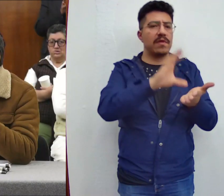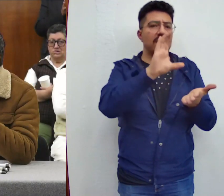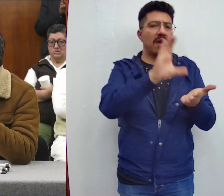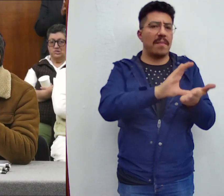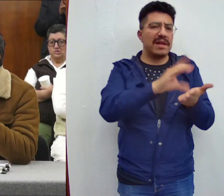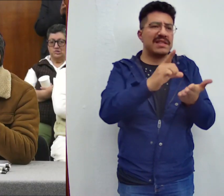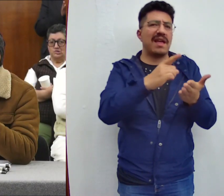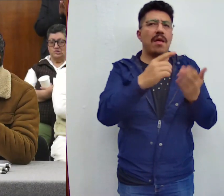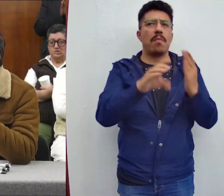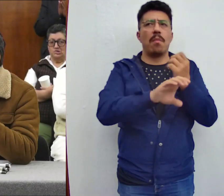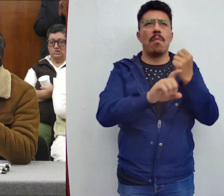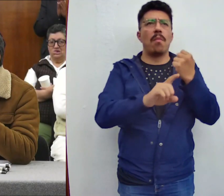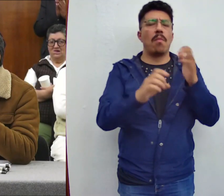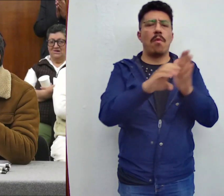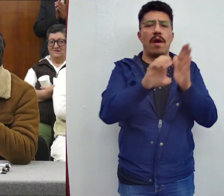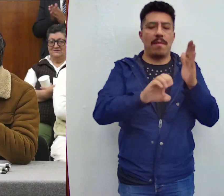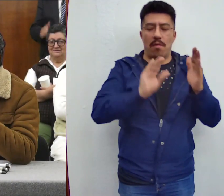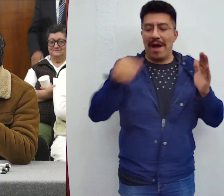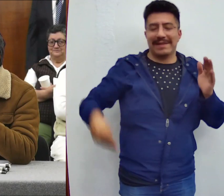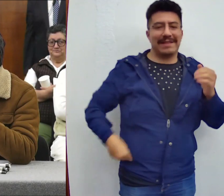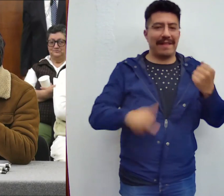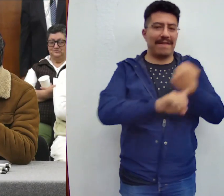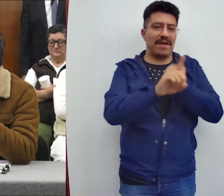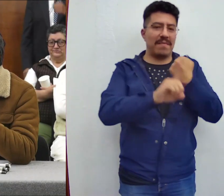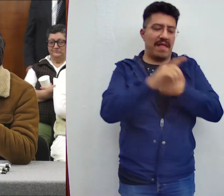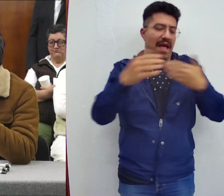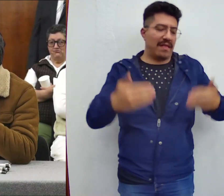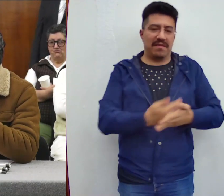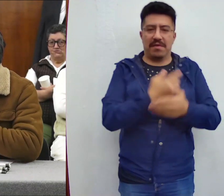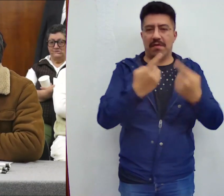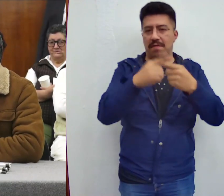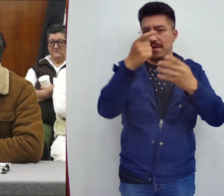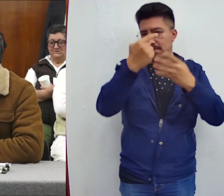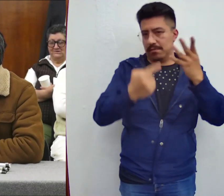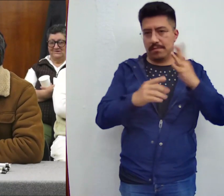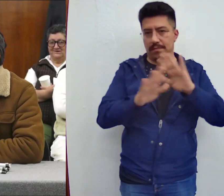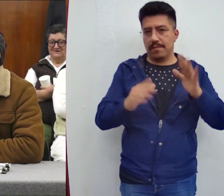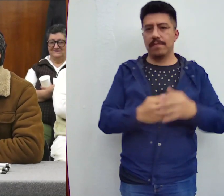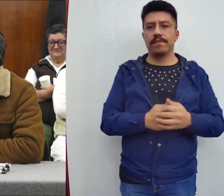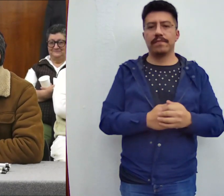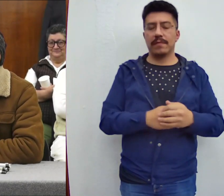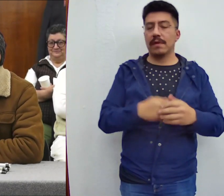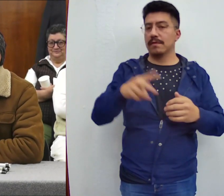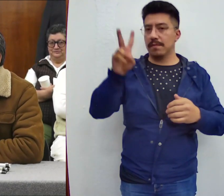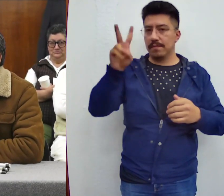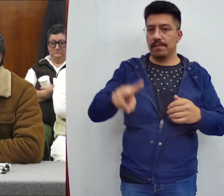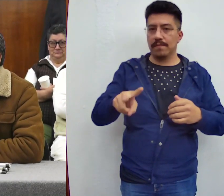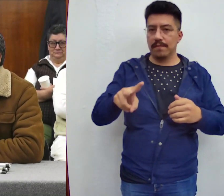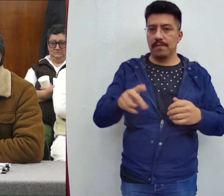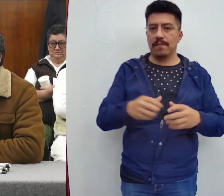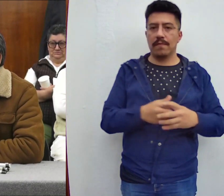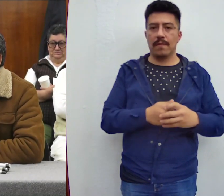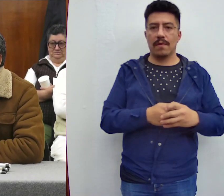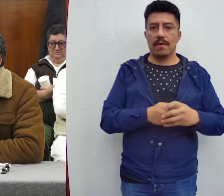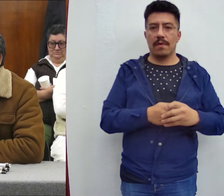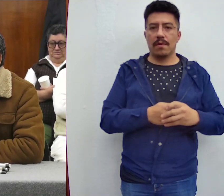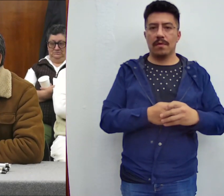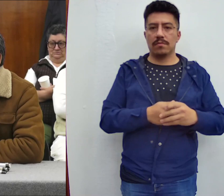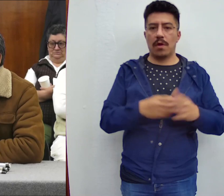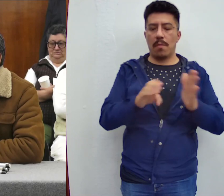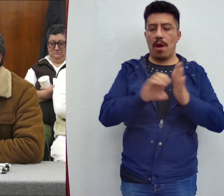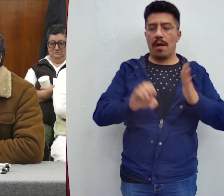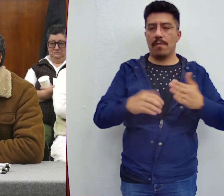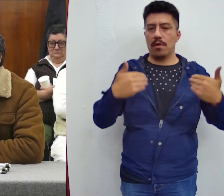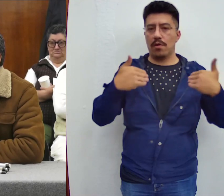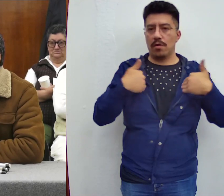una enfermedad, accidente, edad o nacimiento. Es cierto, su servidor